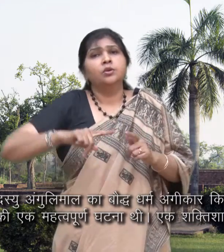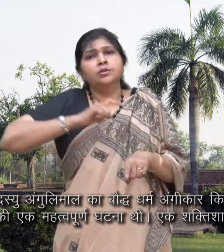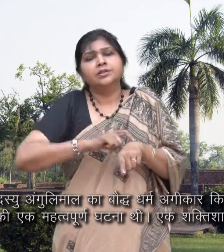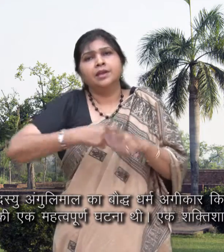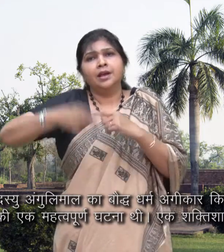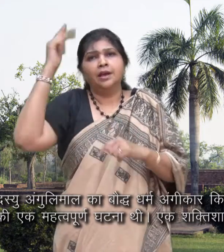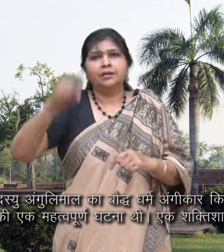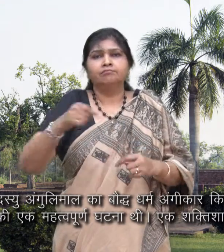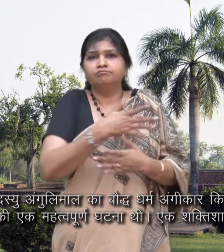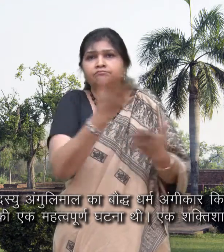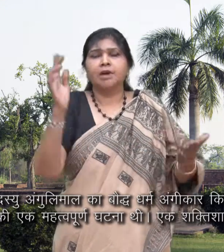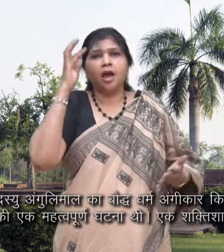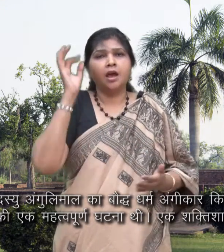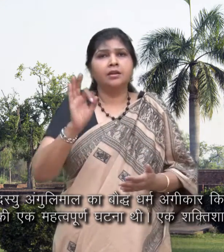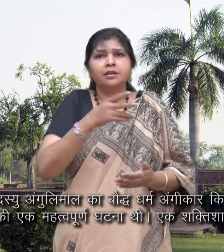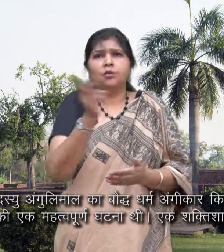एक महत्वपूर्ण घटना थी।